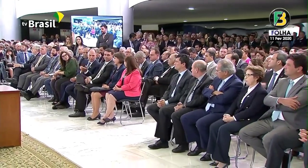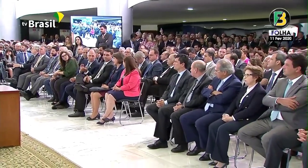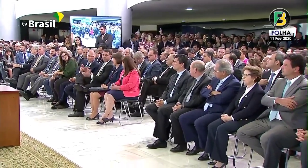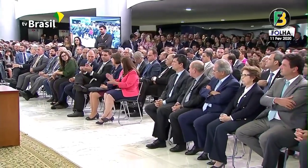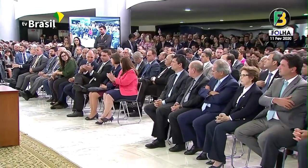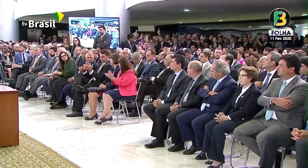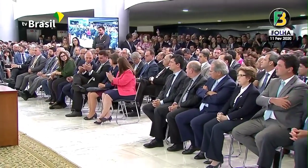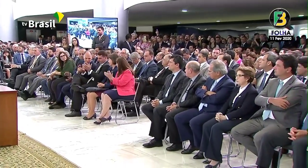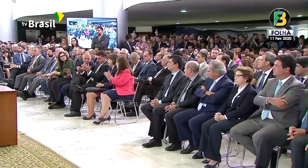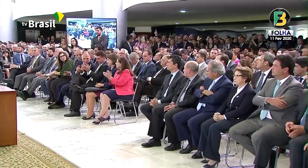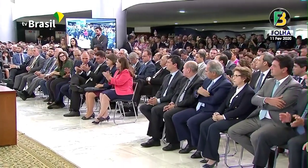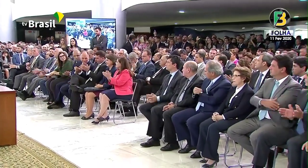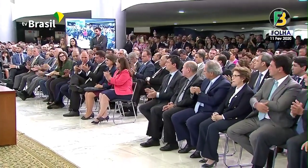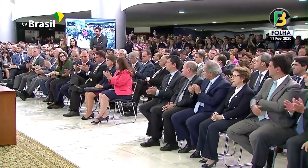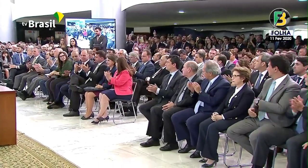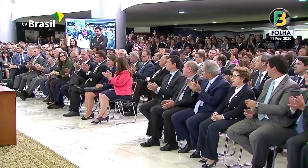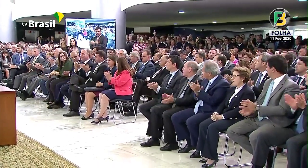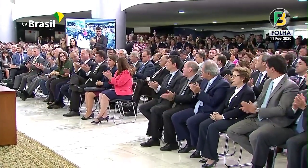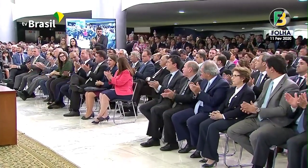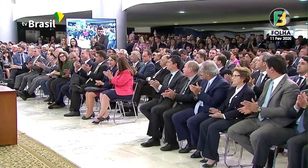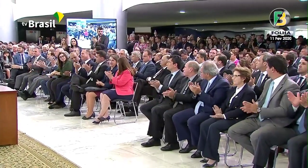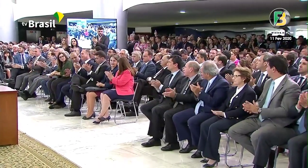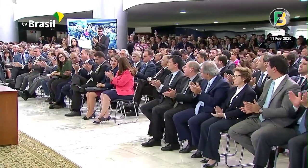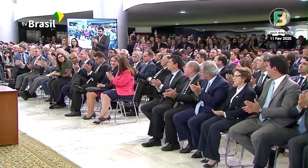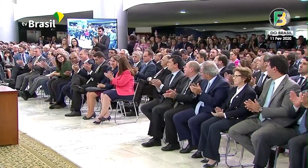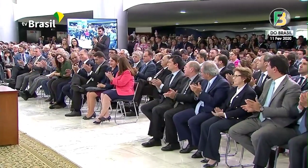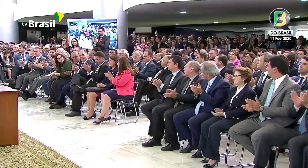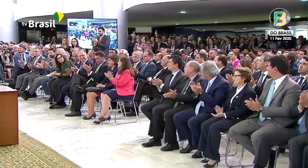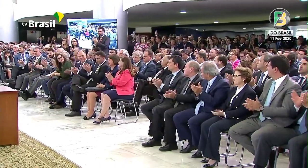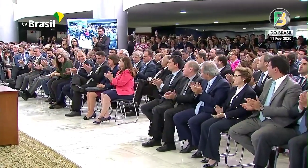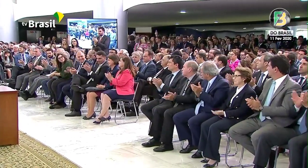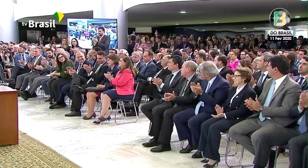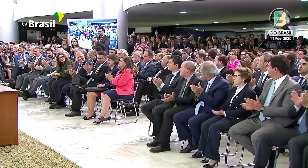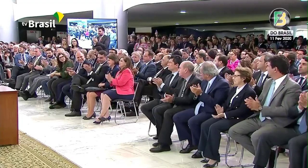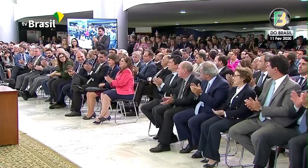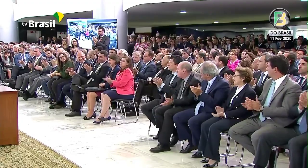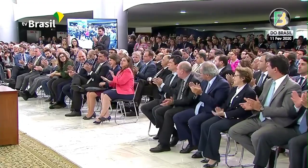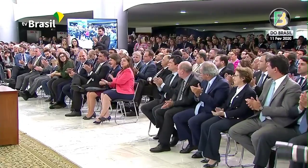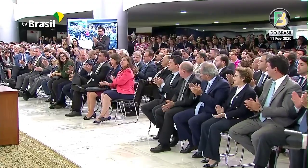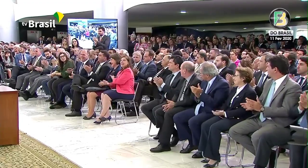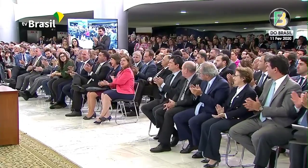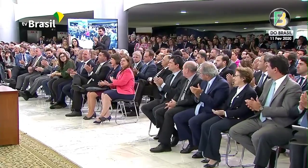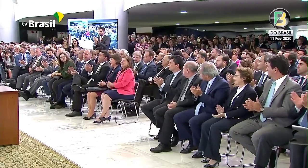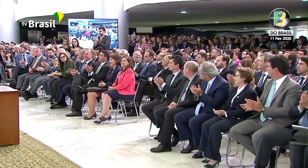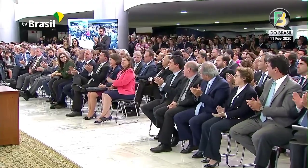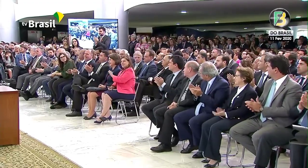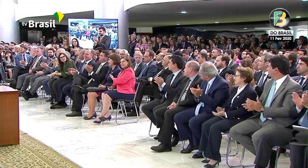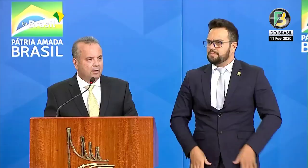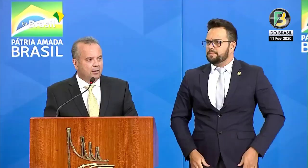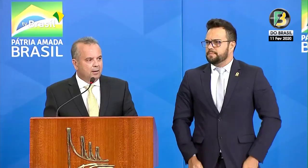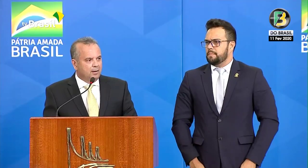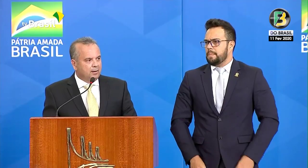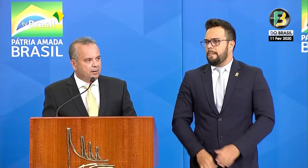uma extraordinária atividade, uma ação a favor do nosso Brasil, lá no Tribunal Superior do Trabalho.